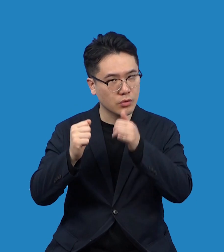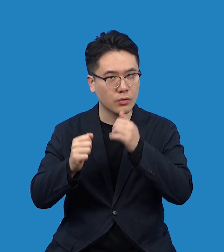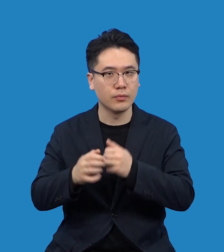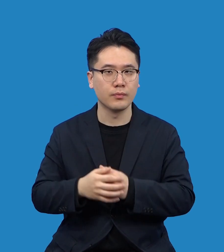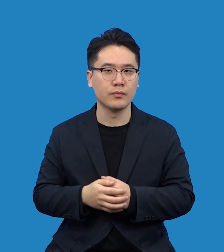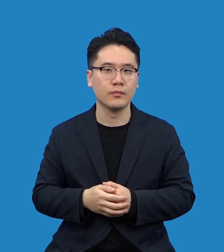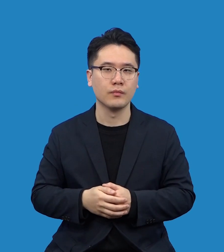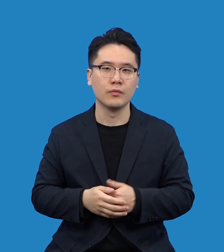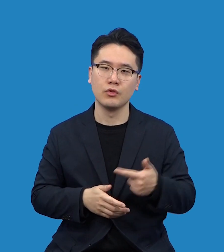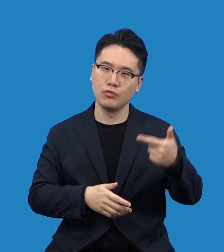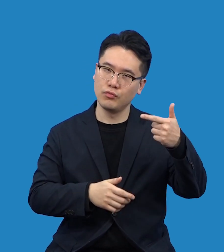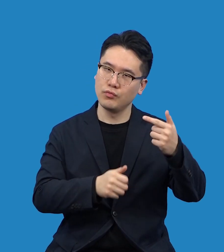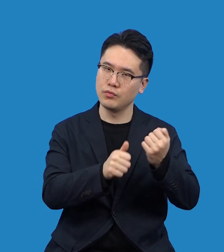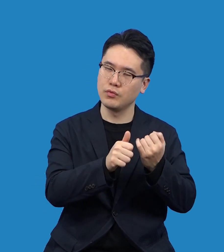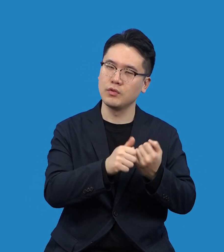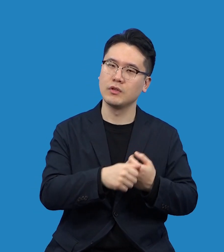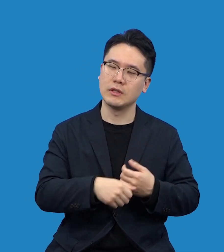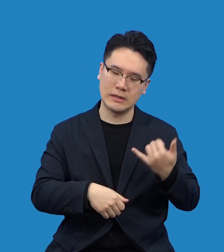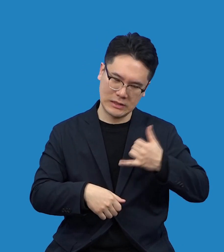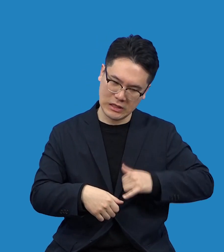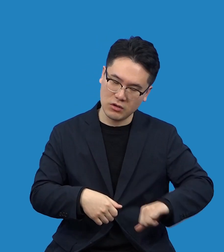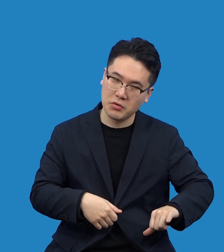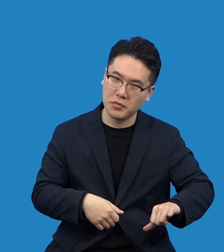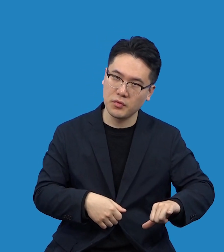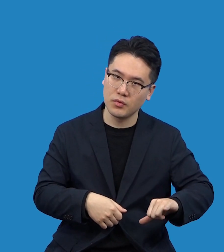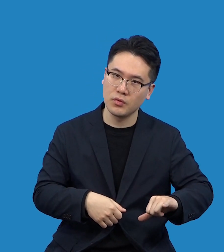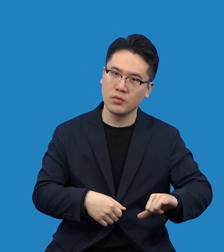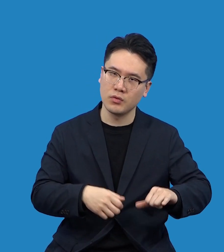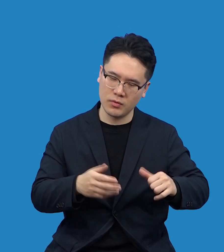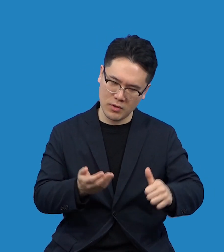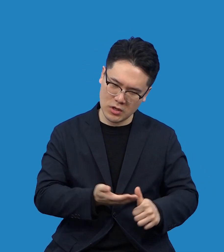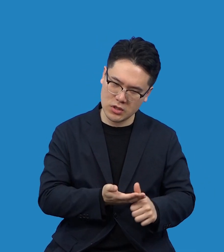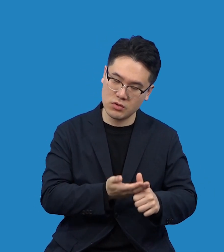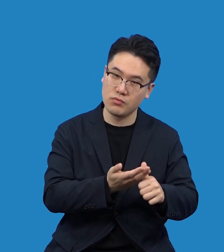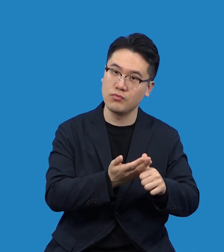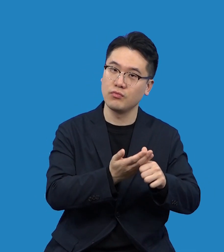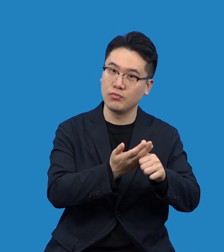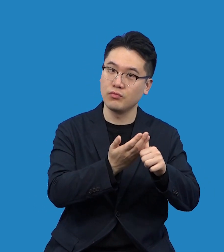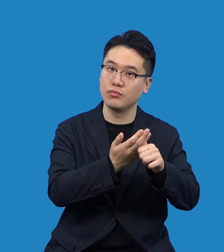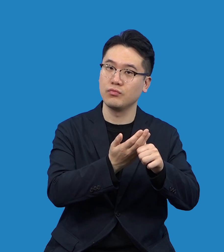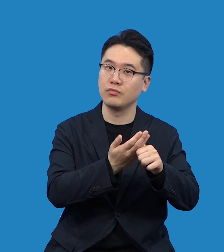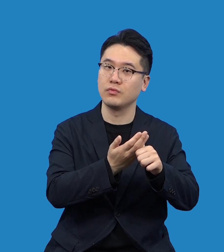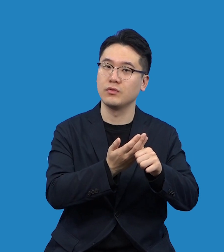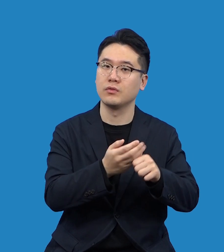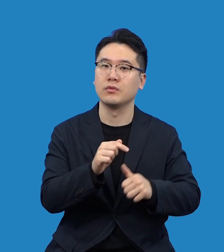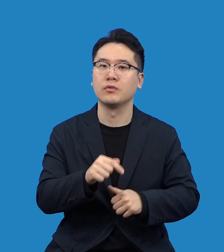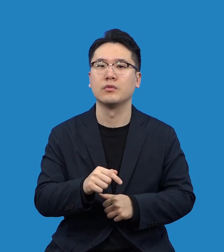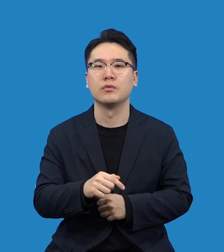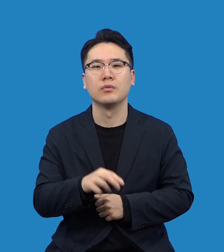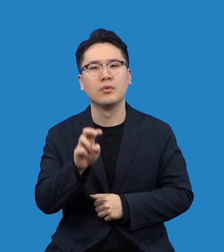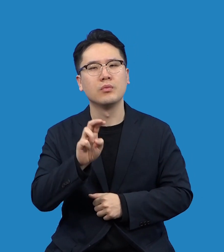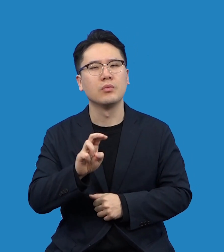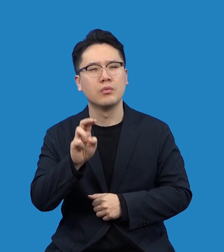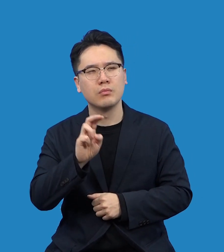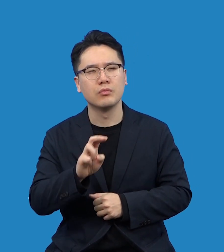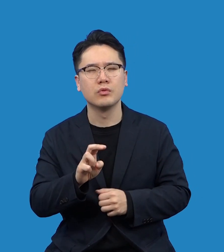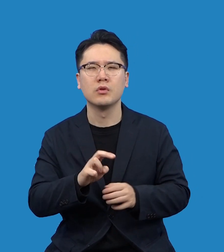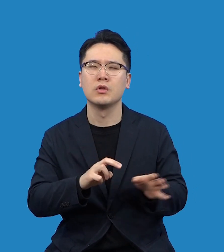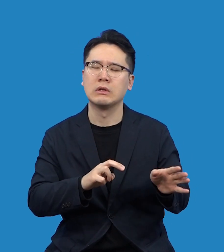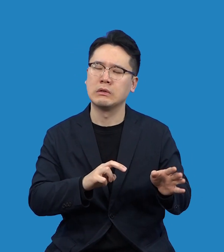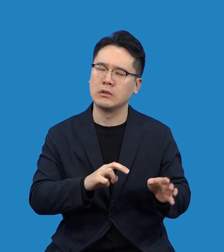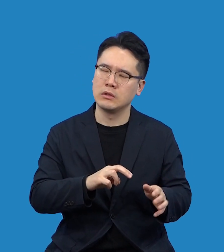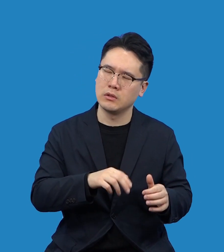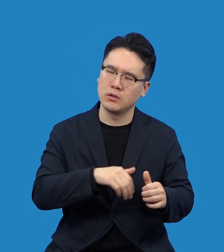6남매를 키우시면서 노래 부를 숨고를 여유조차 없으셨던 것 같다 하고 회고하고 있어요.